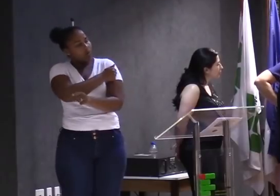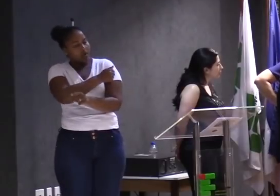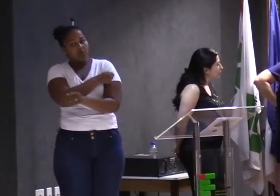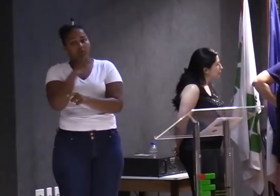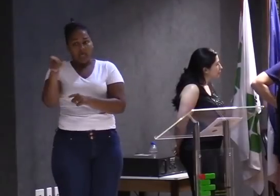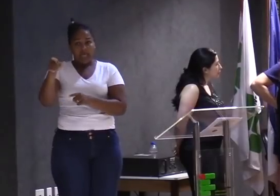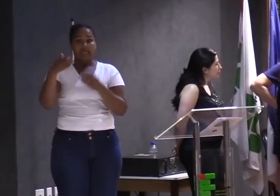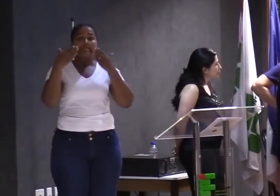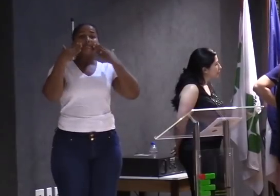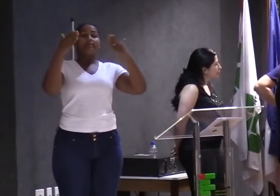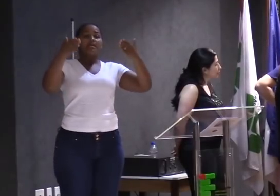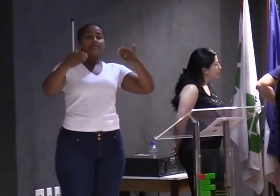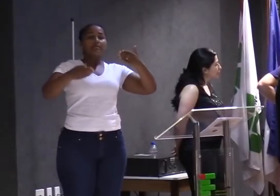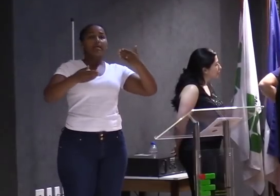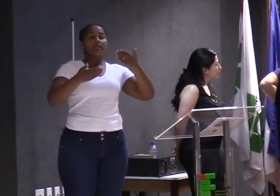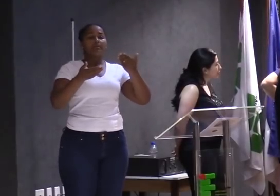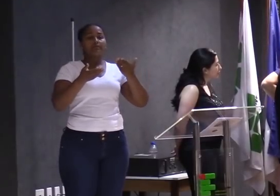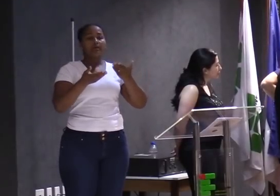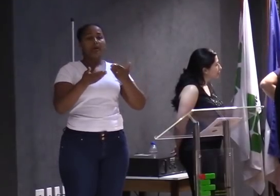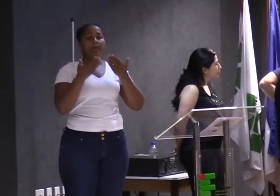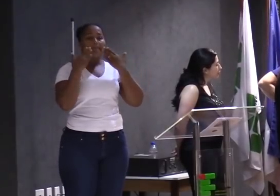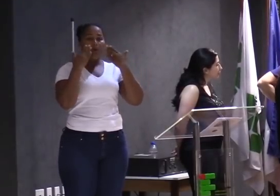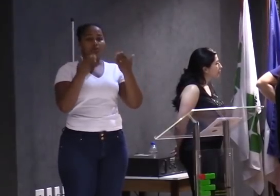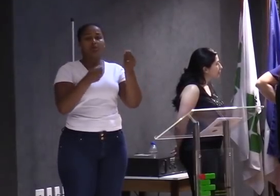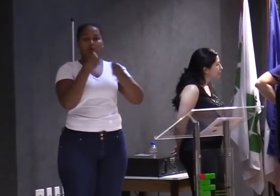trabalho em inglês.